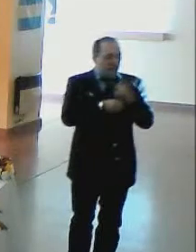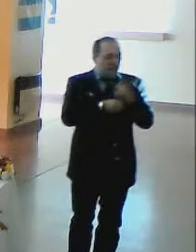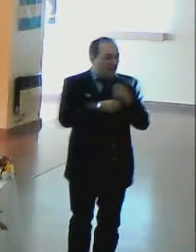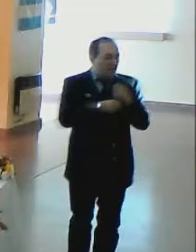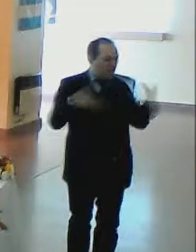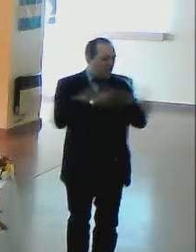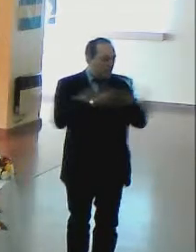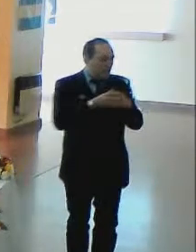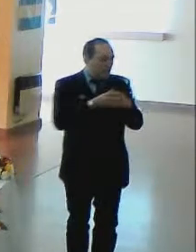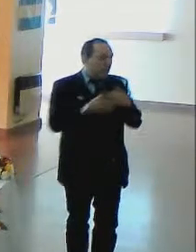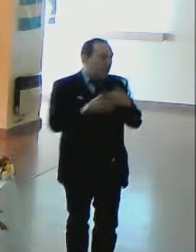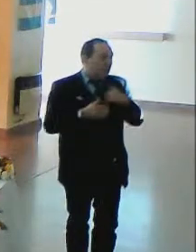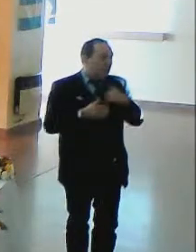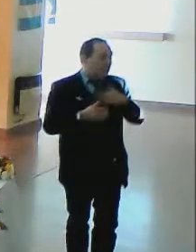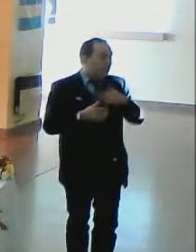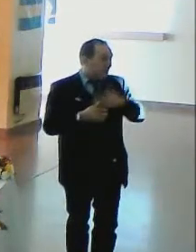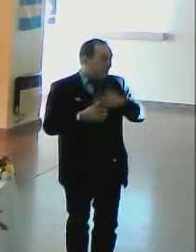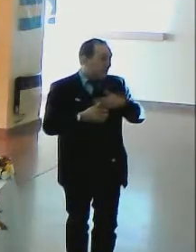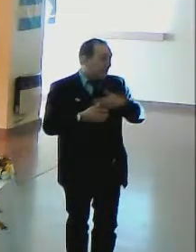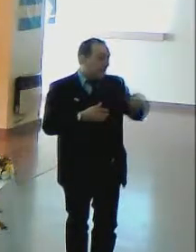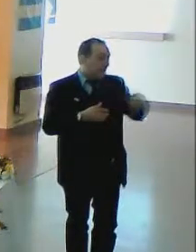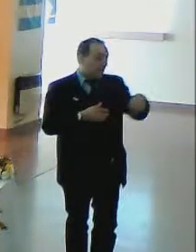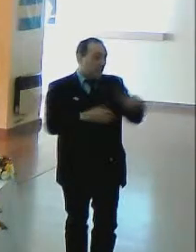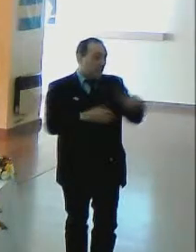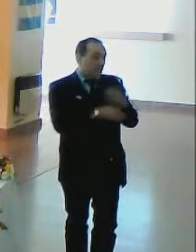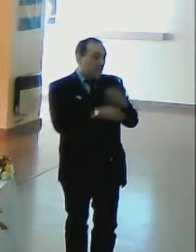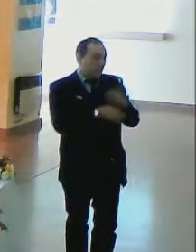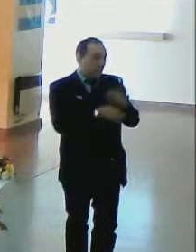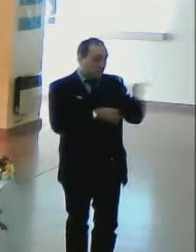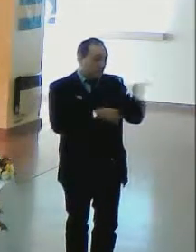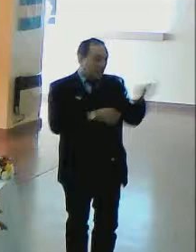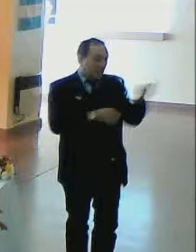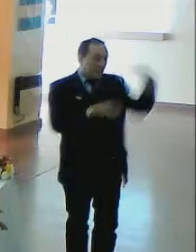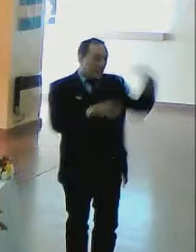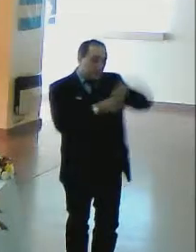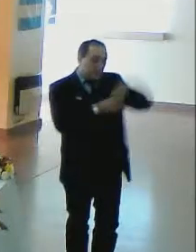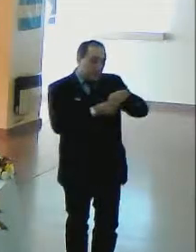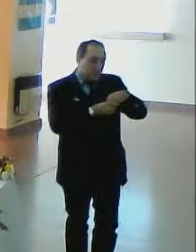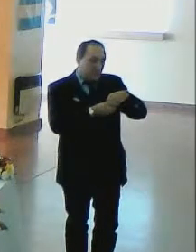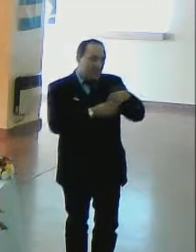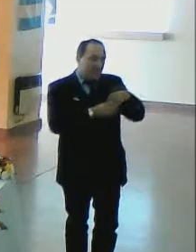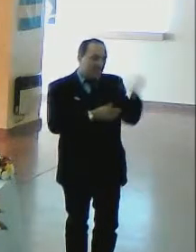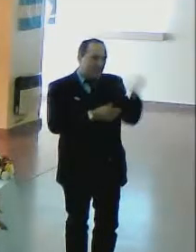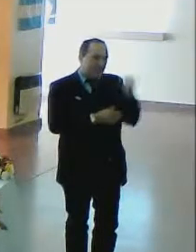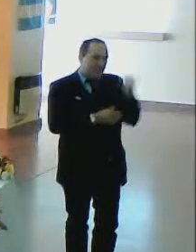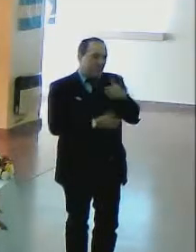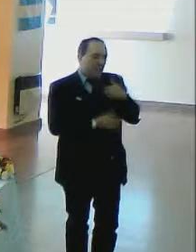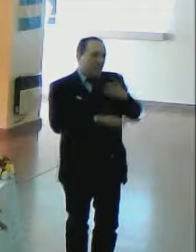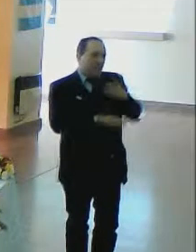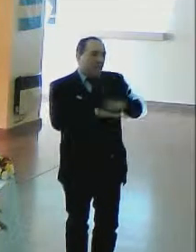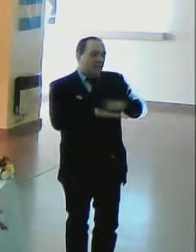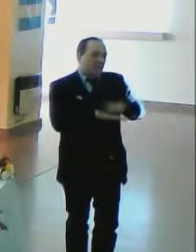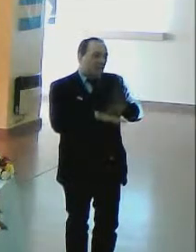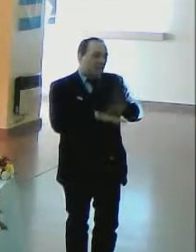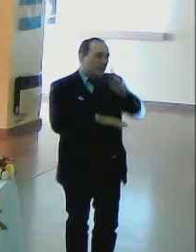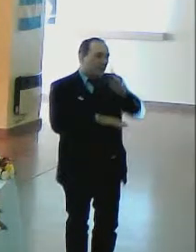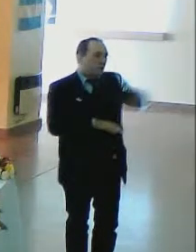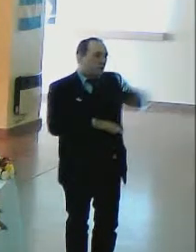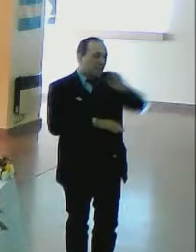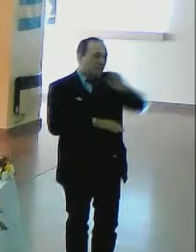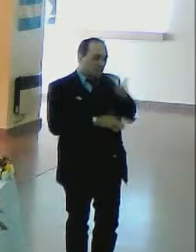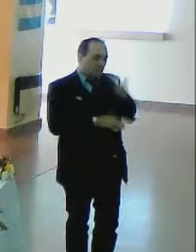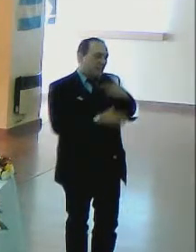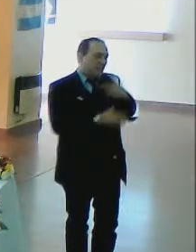comunicar. Entonces es importante también que su grupo le agregue un intérprete de lengua de señas para que pueda